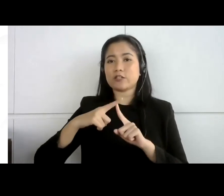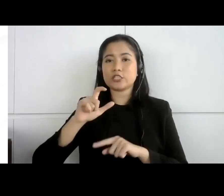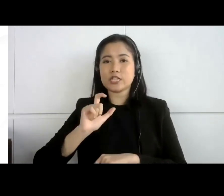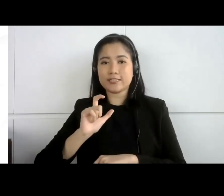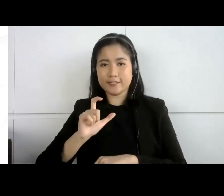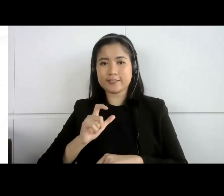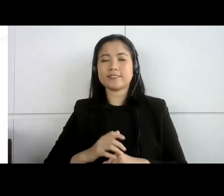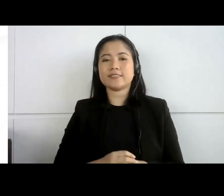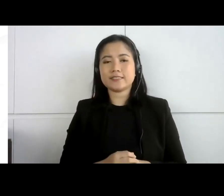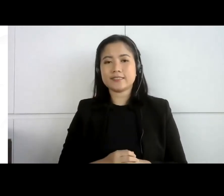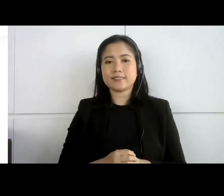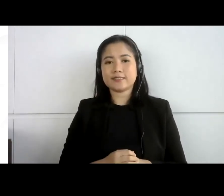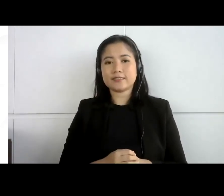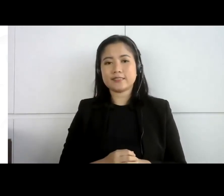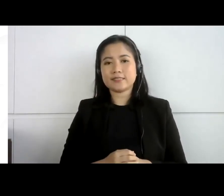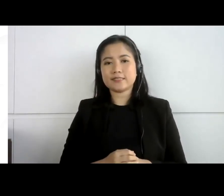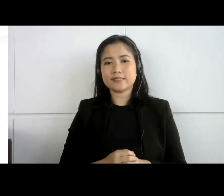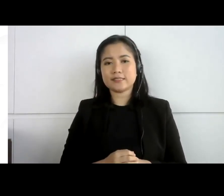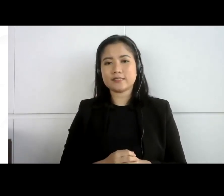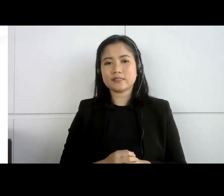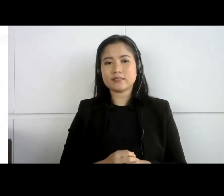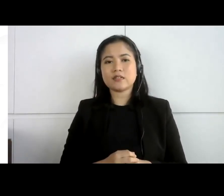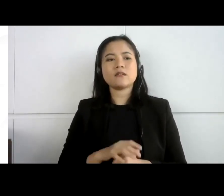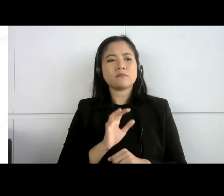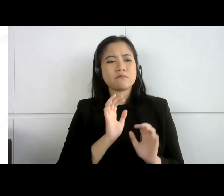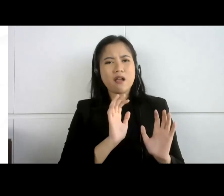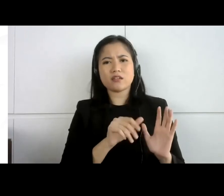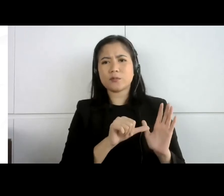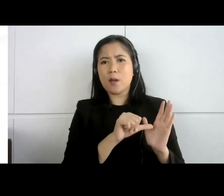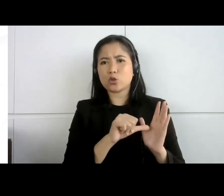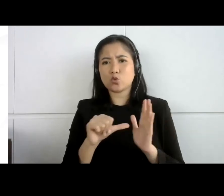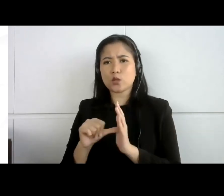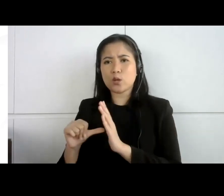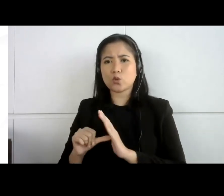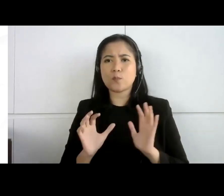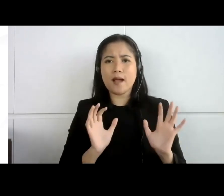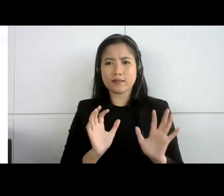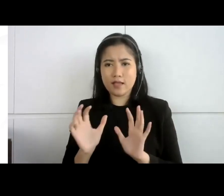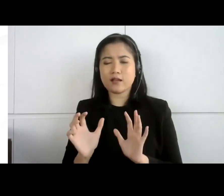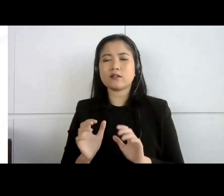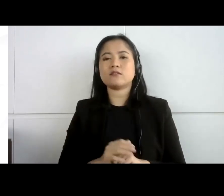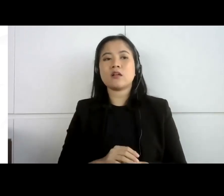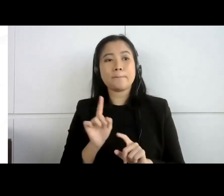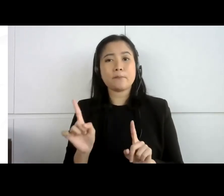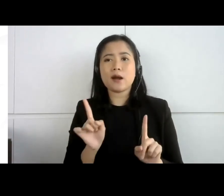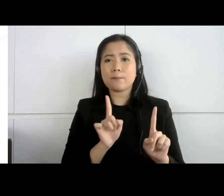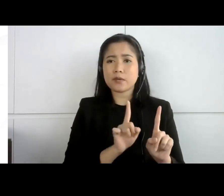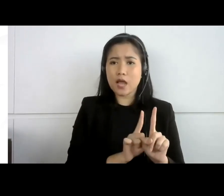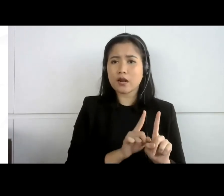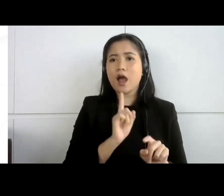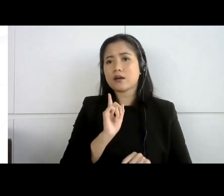yang saya lihat ini ada begitu banyak bantuan, tidak saja dalam pendampingan, tidak saja dalam